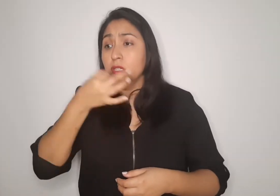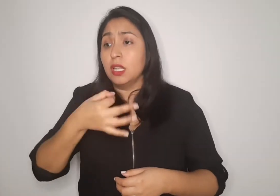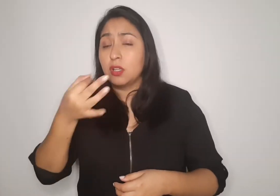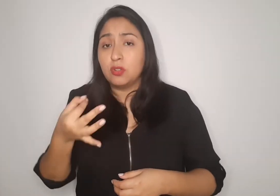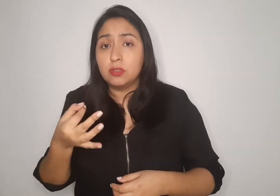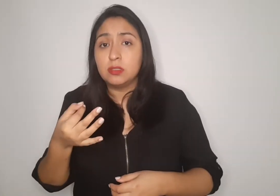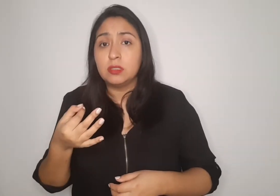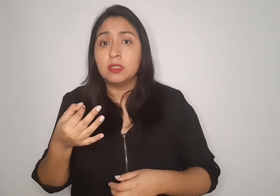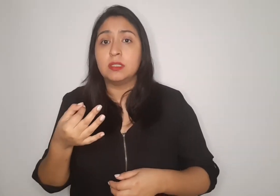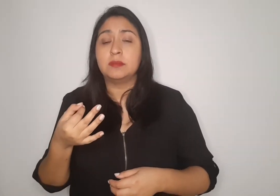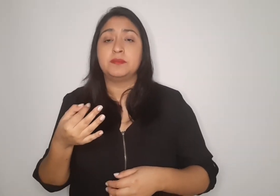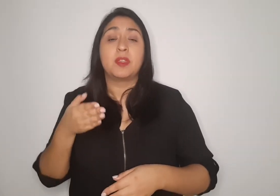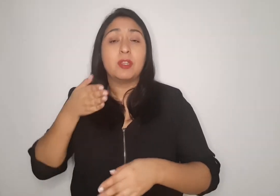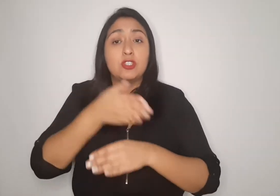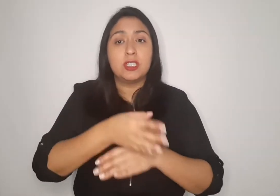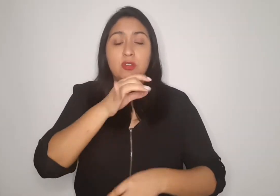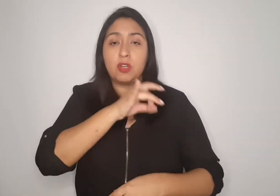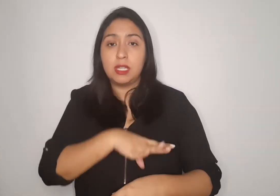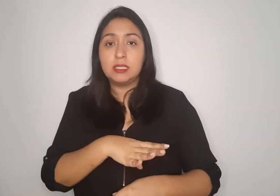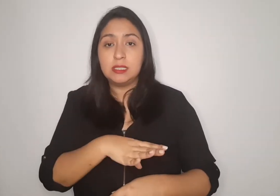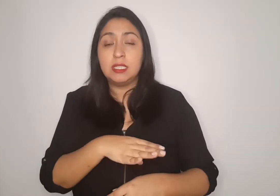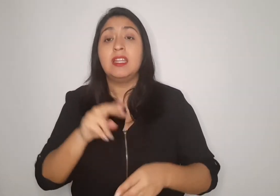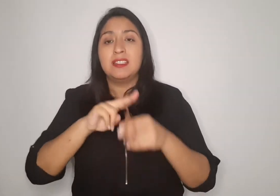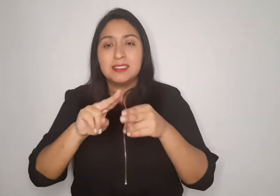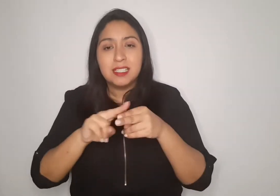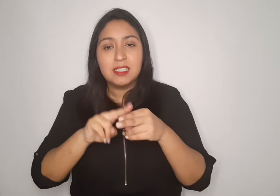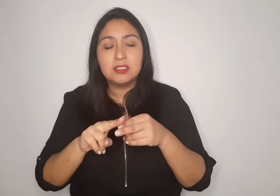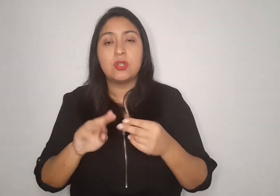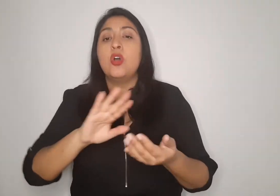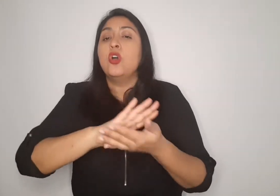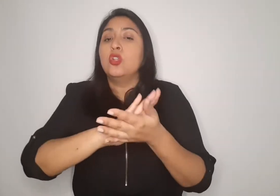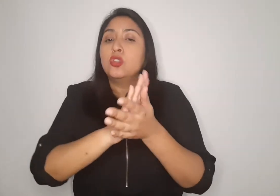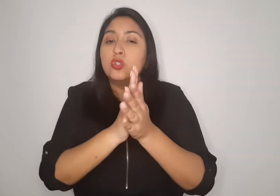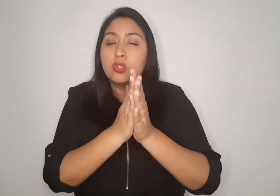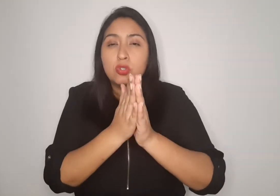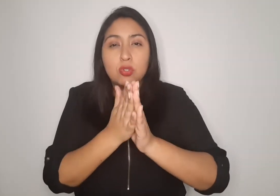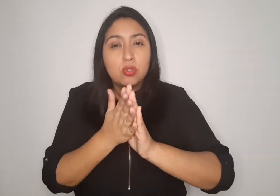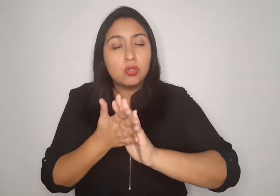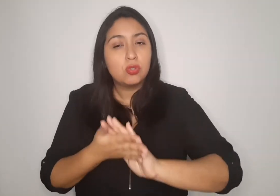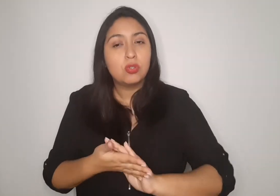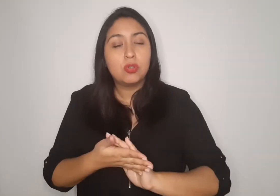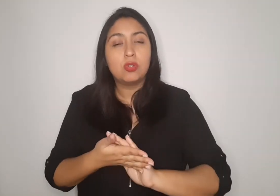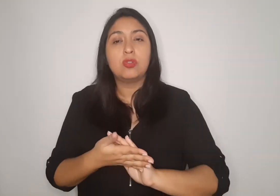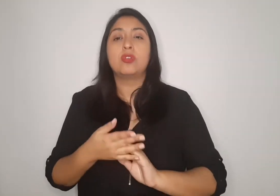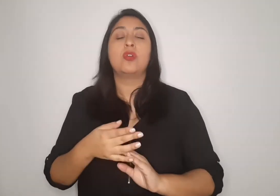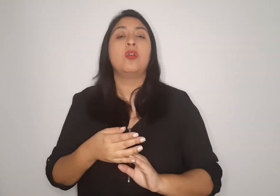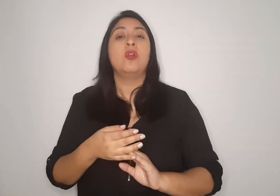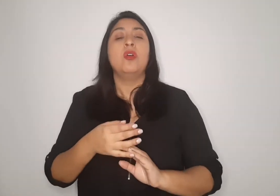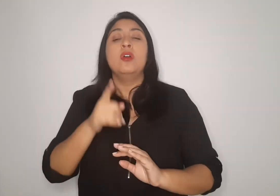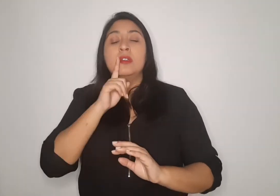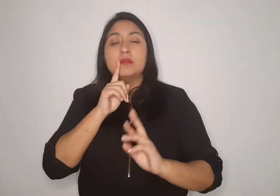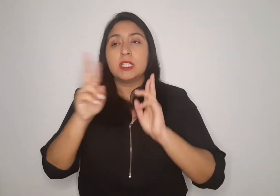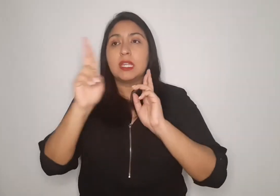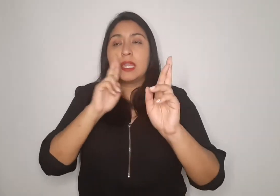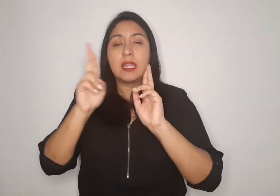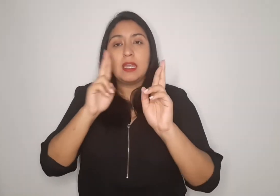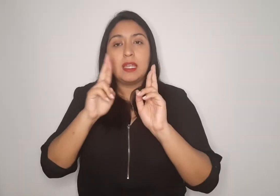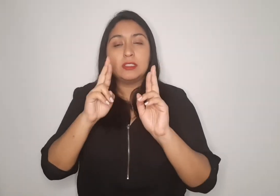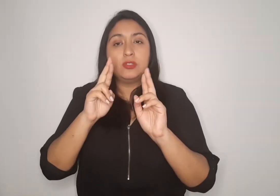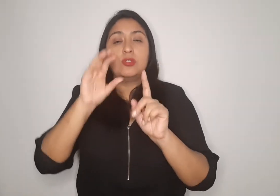esquinas. Entonces, todo es bajo nuestra mirada y nuestra cosmovisión, por medio de los sueños, que es